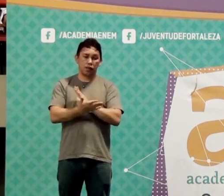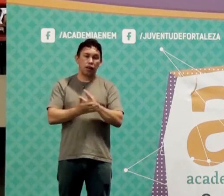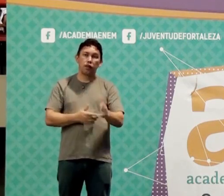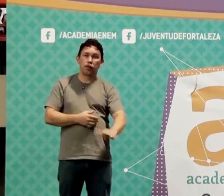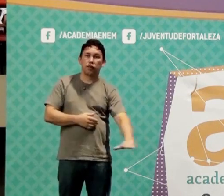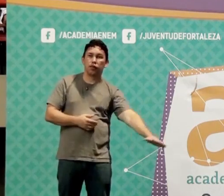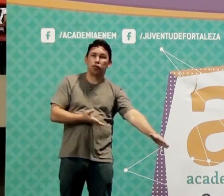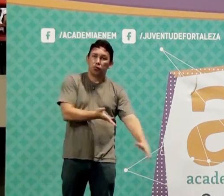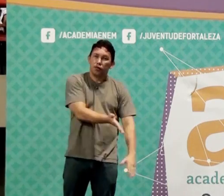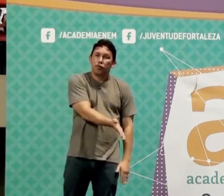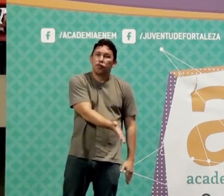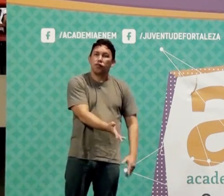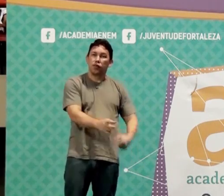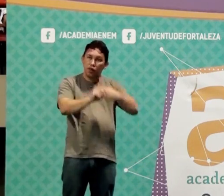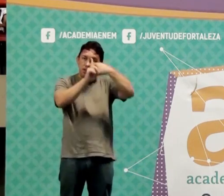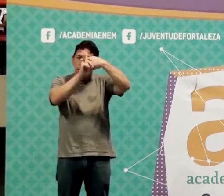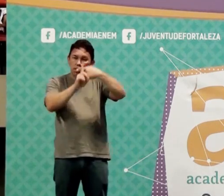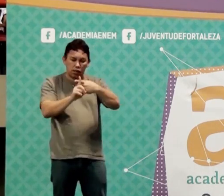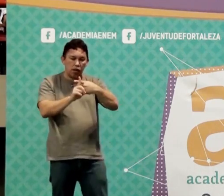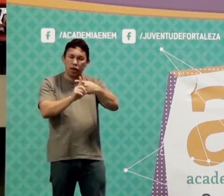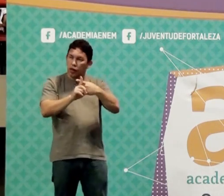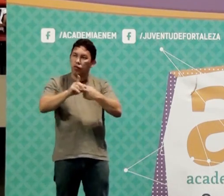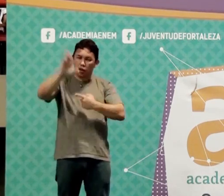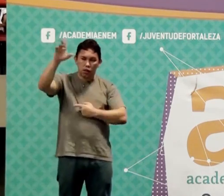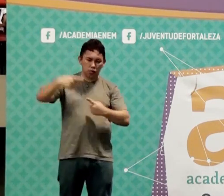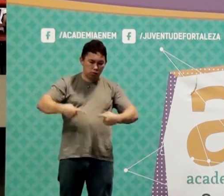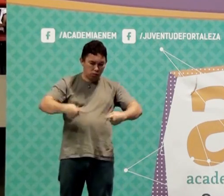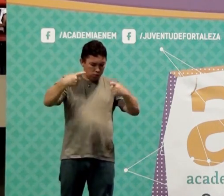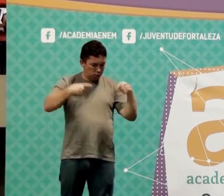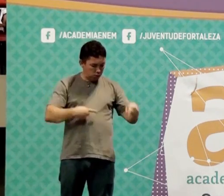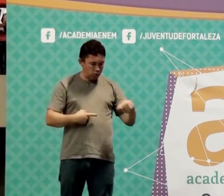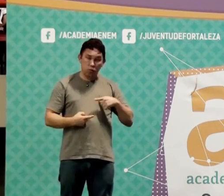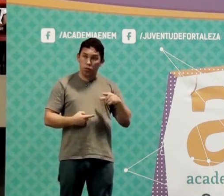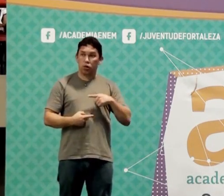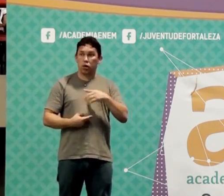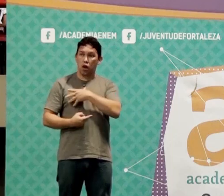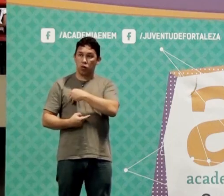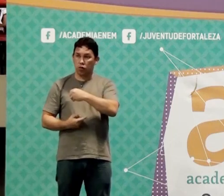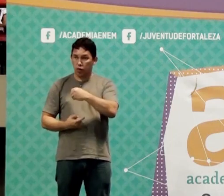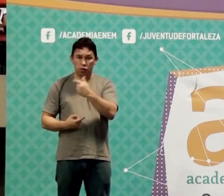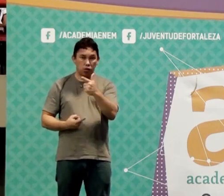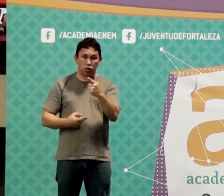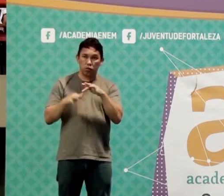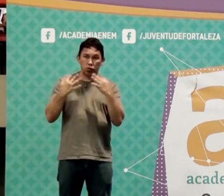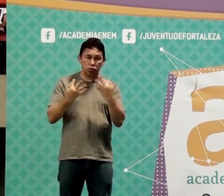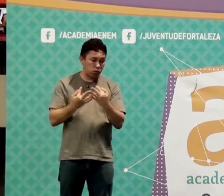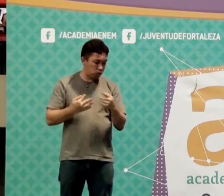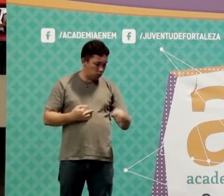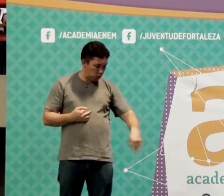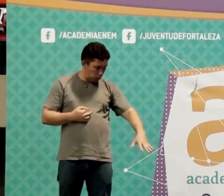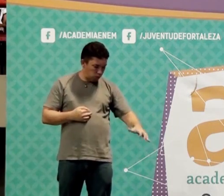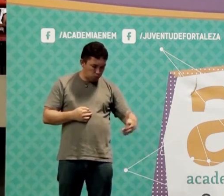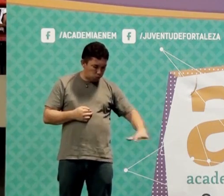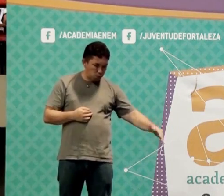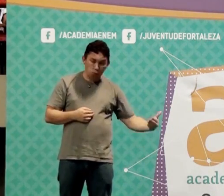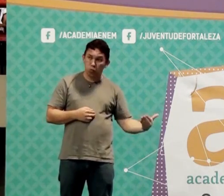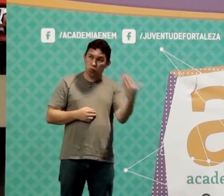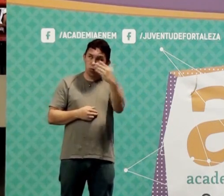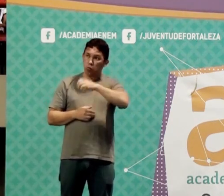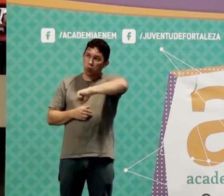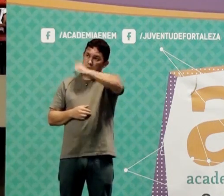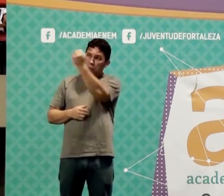comuna. Bote aí, ó, comuna. Comuna é cidade comercial na Idade Média,